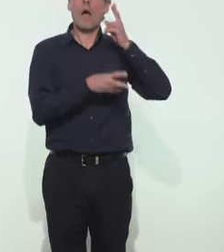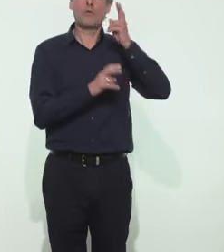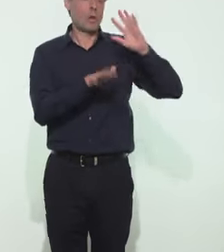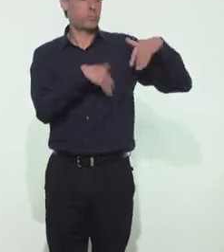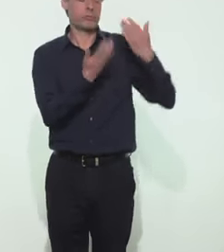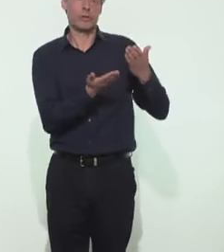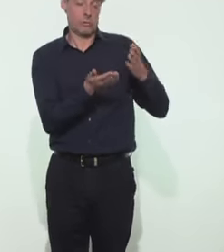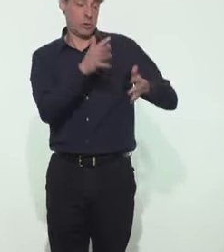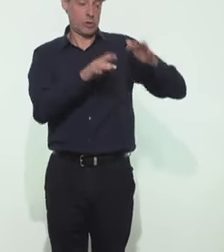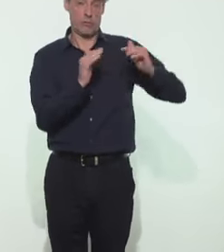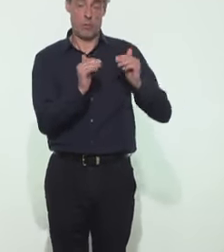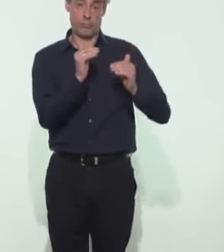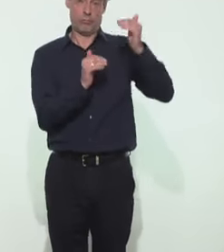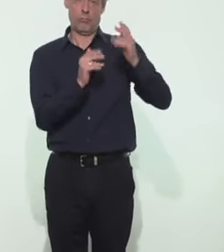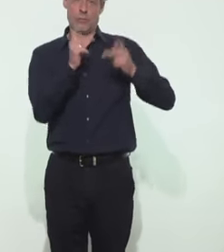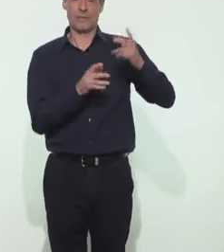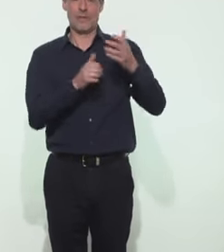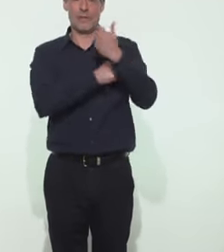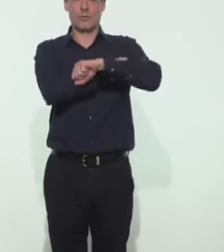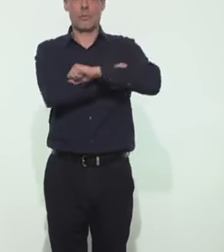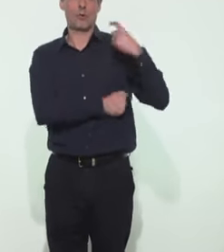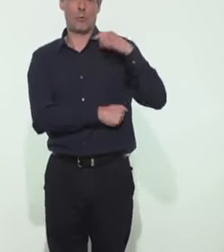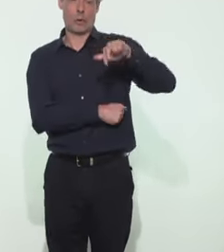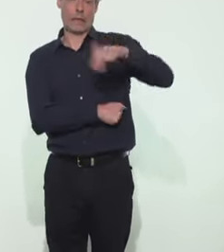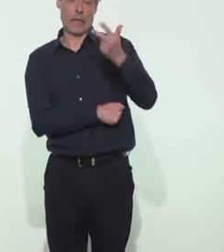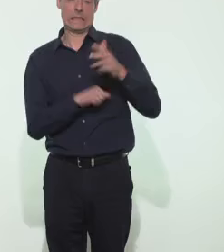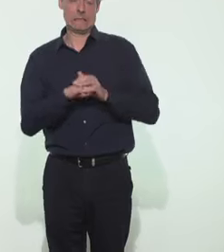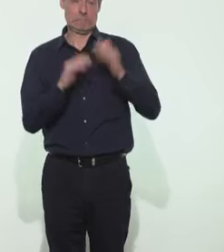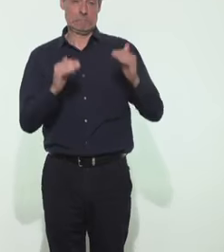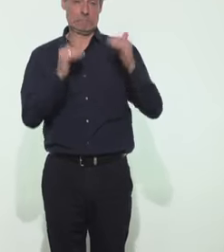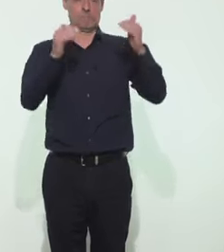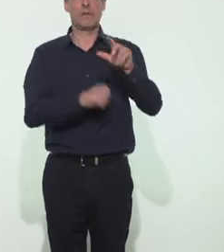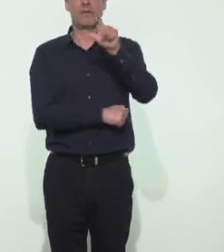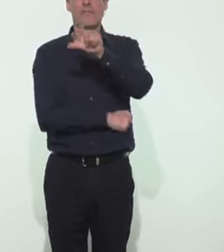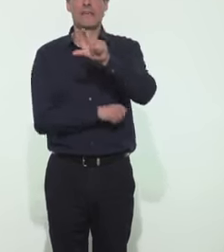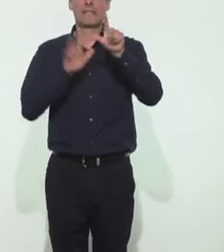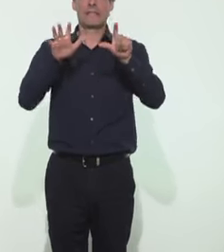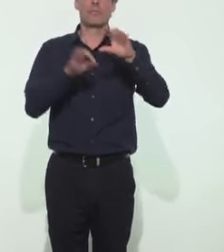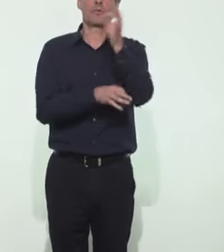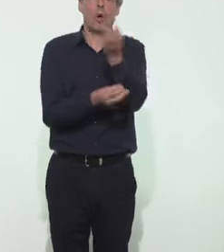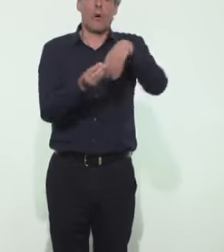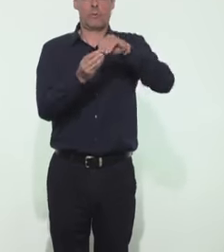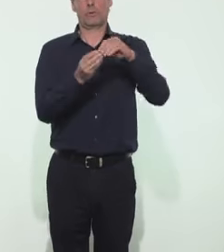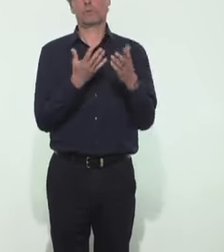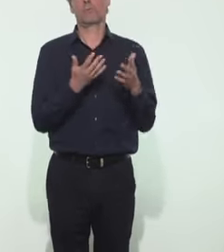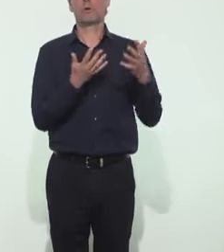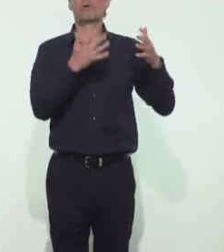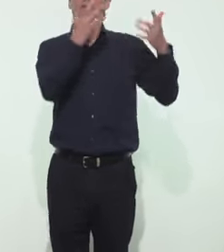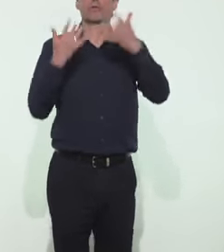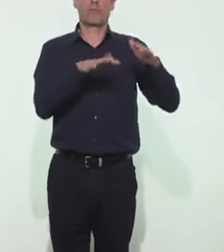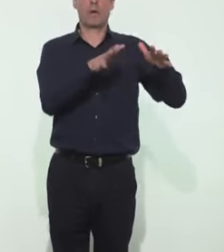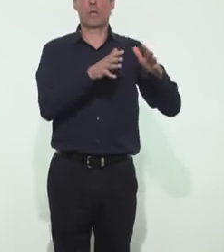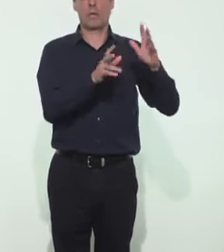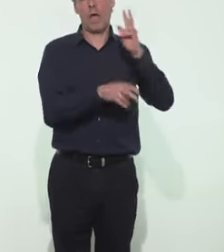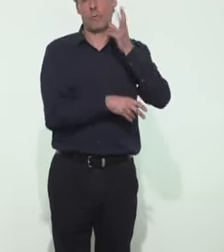se renforce notamment sur la semaine 13 et atteint désormais 27 % d'augmentation à l'échelon régional